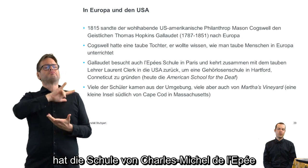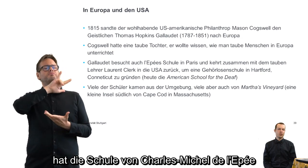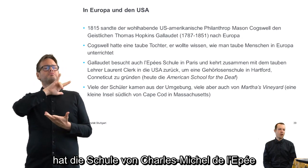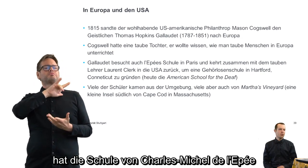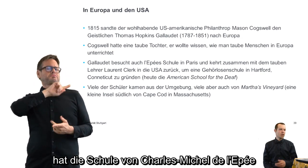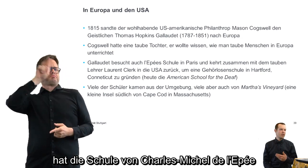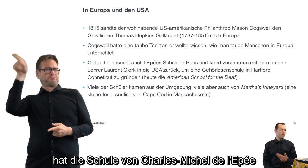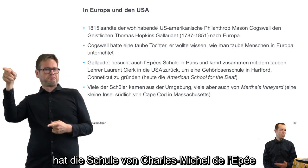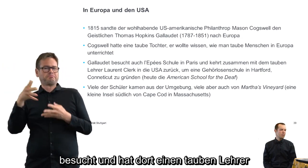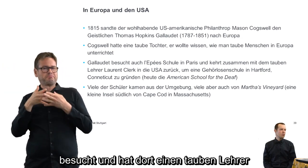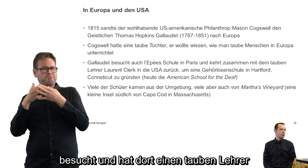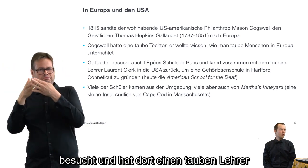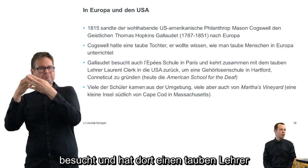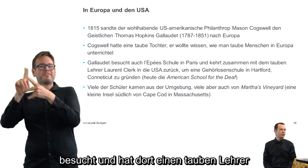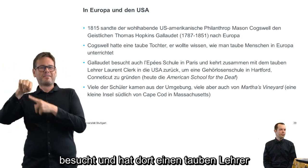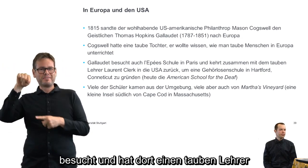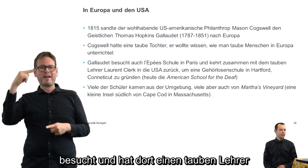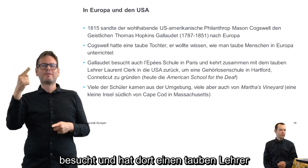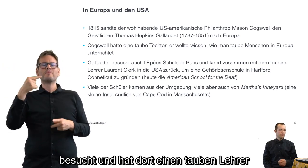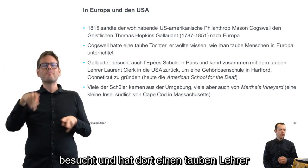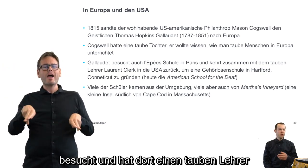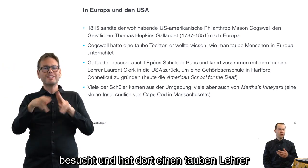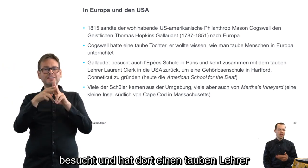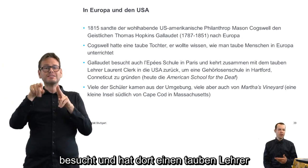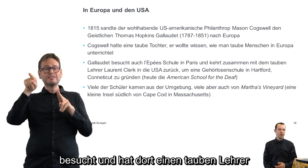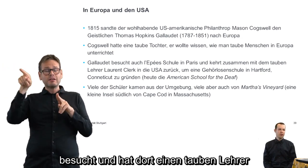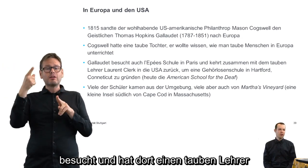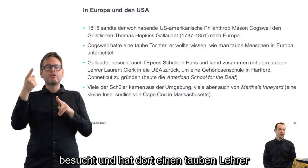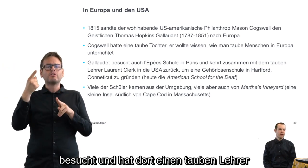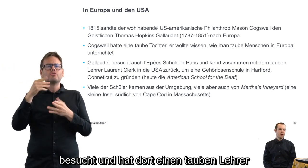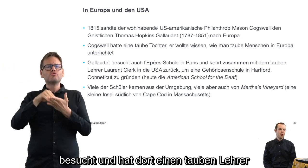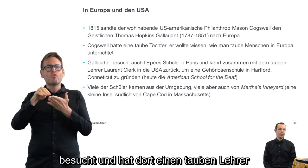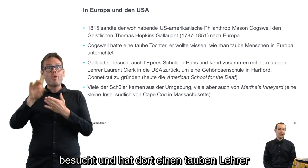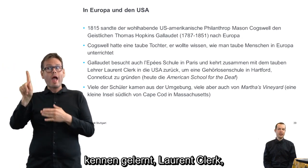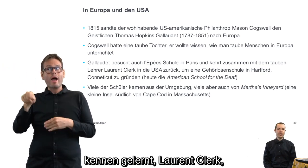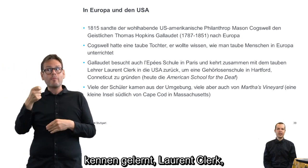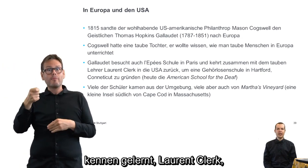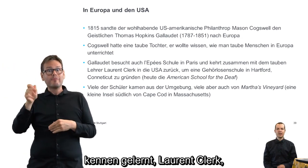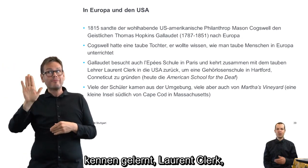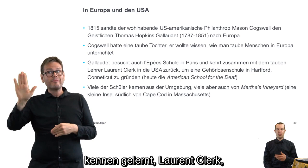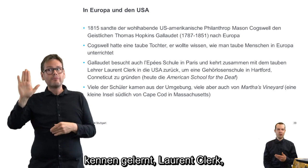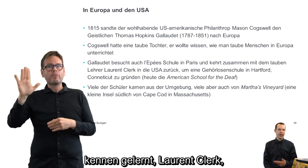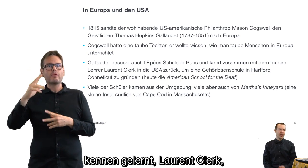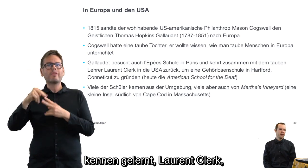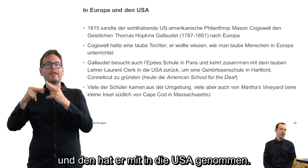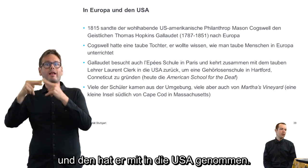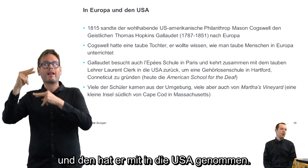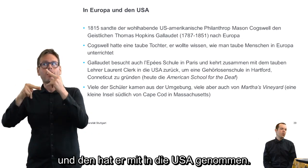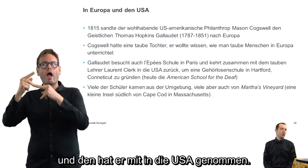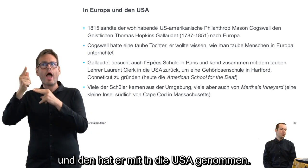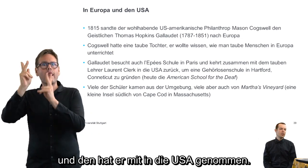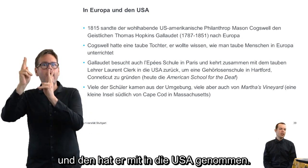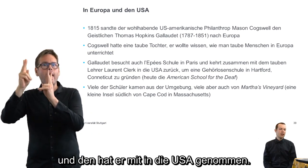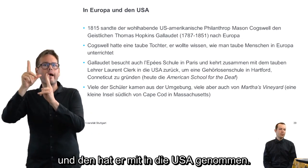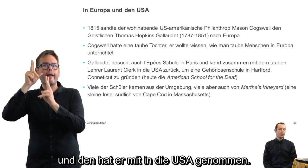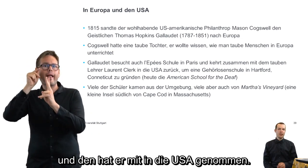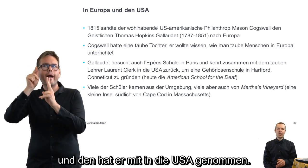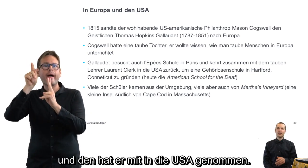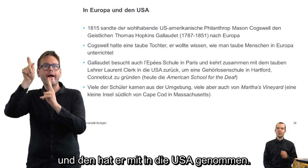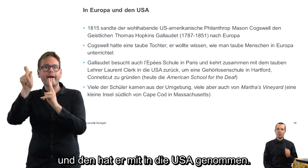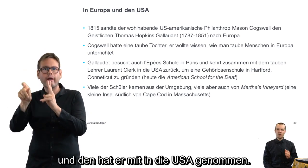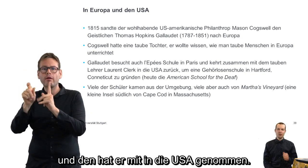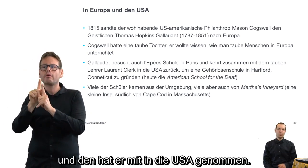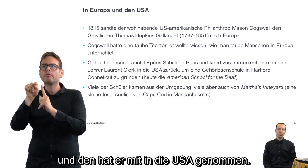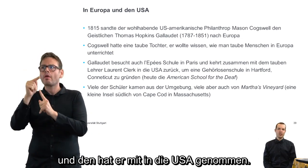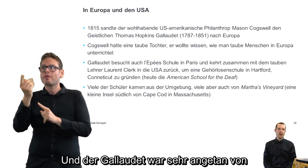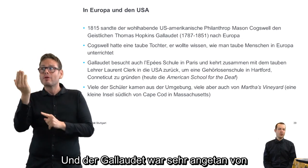diese Schule von Charles Michel Wittepay besucht und hat dann dort einen tauben Lehrer kennengelernt, Laurent Clercq, und den